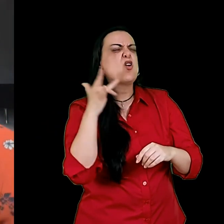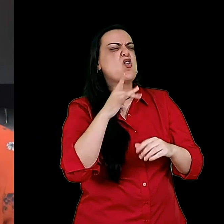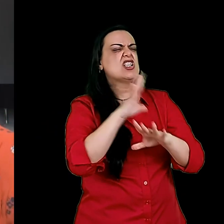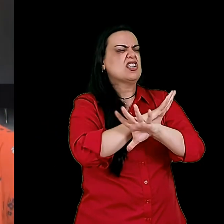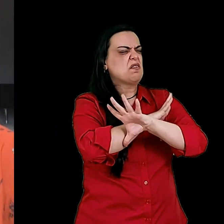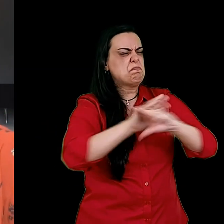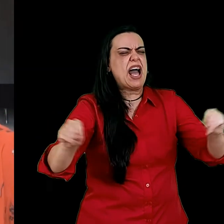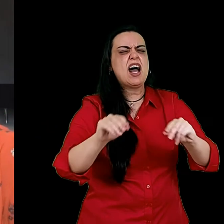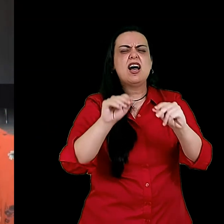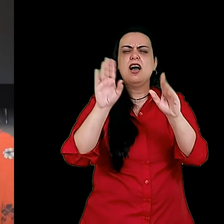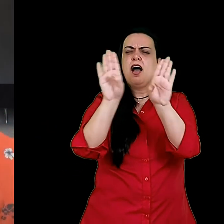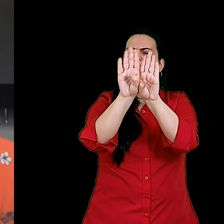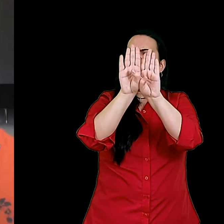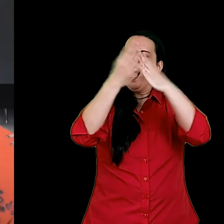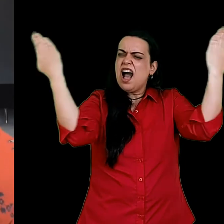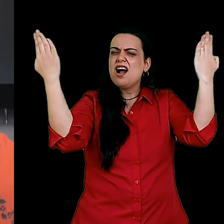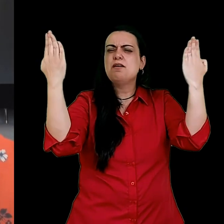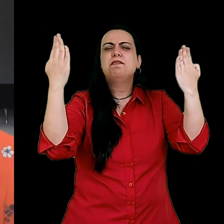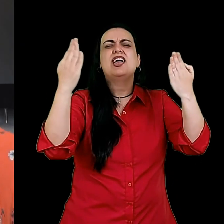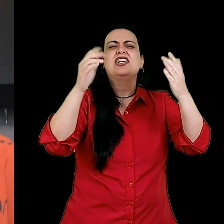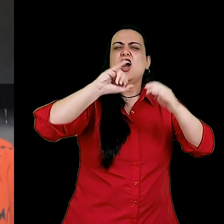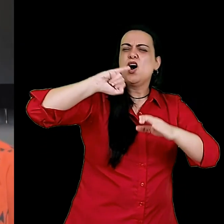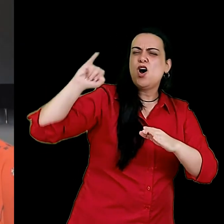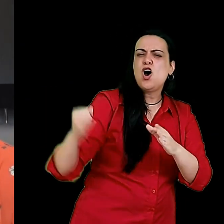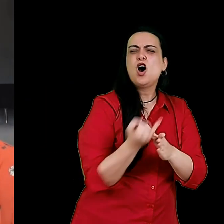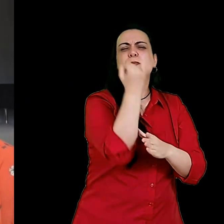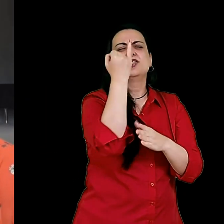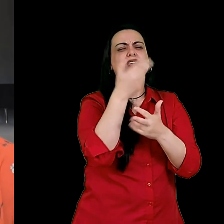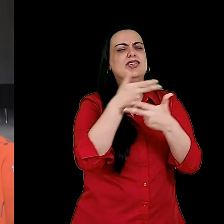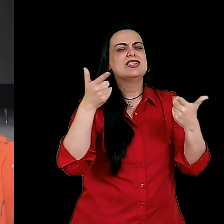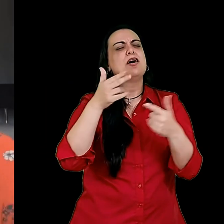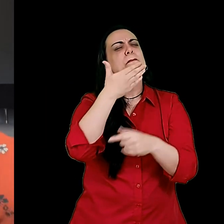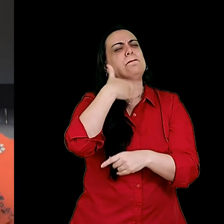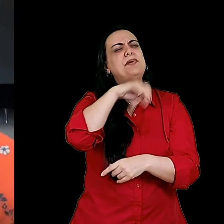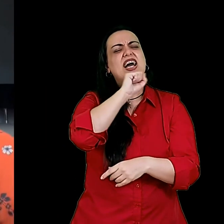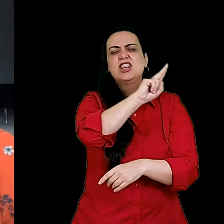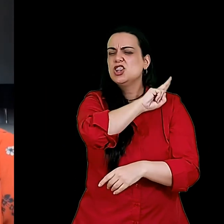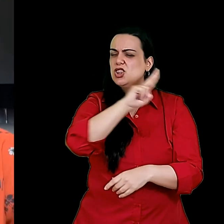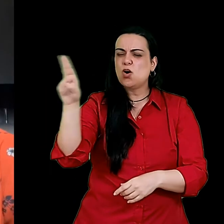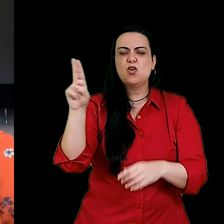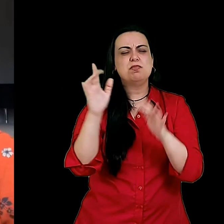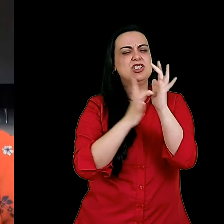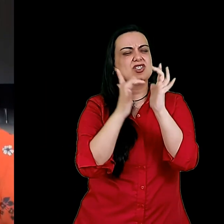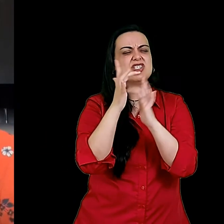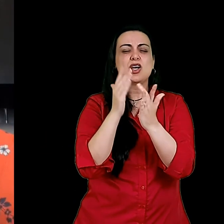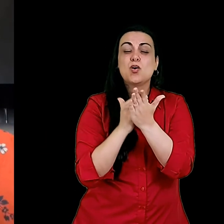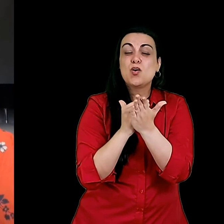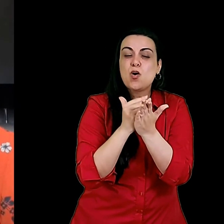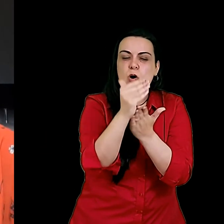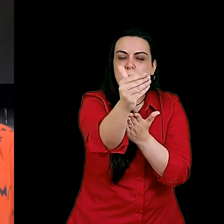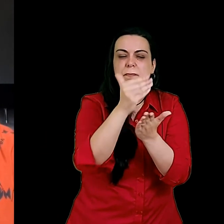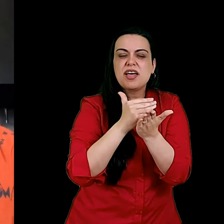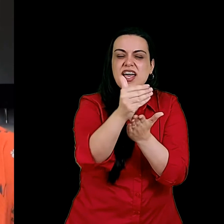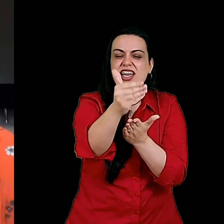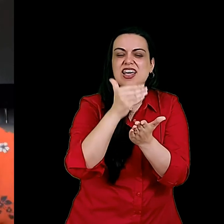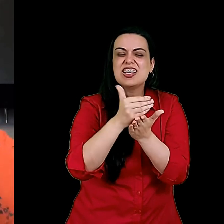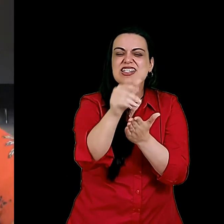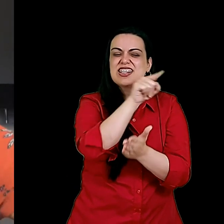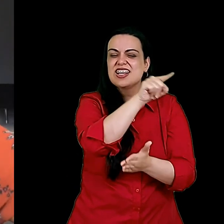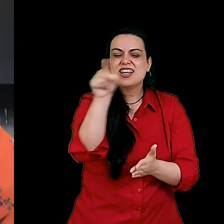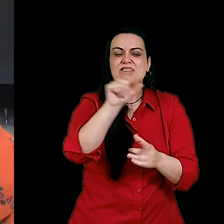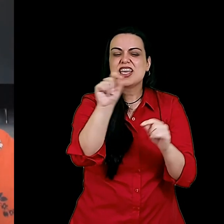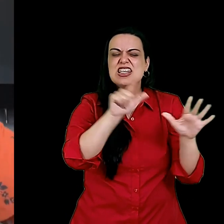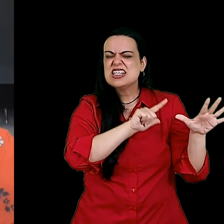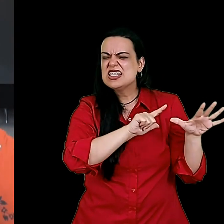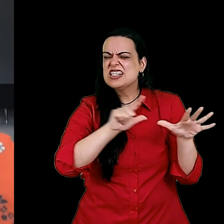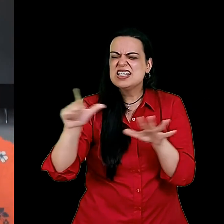serem curados no teu nome, portas serem abertas no teu nome. Pai, em nome de Jesus, começa através delas e